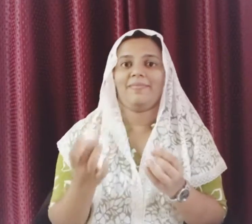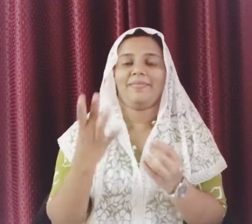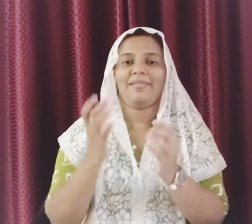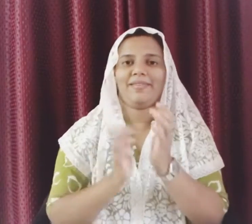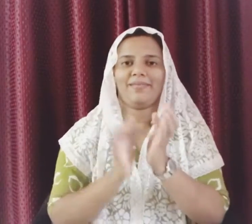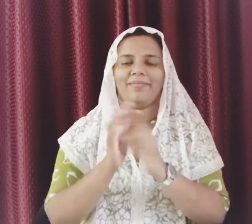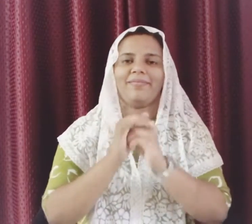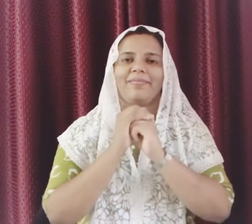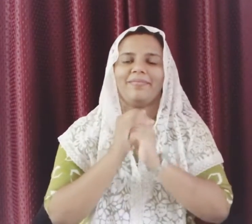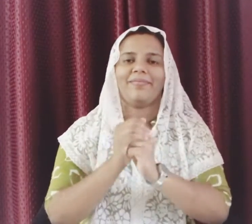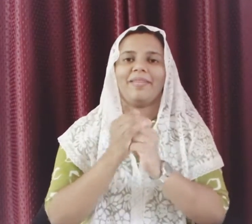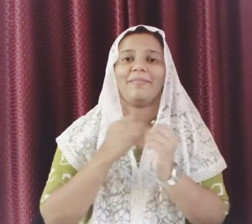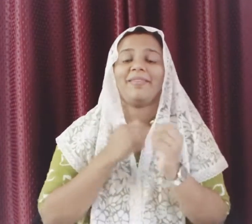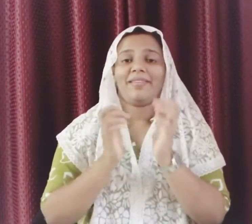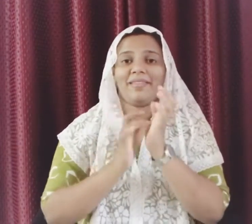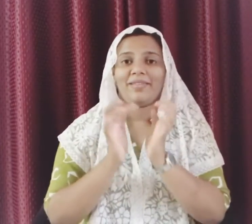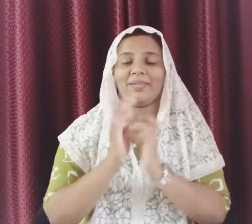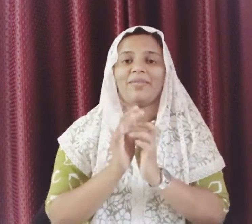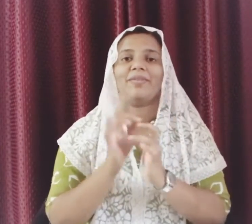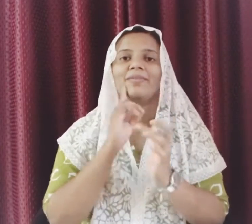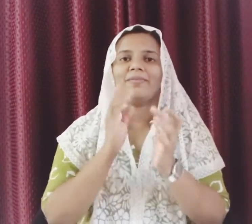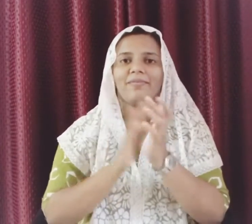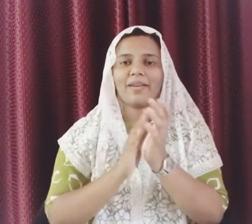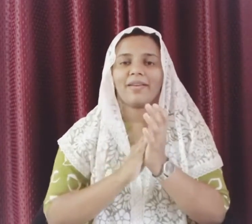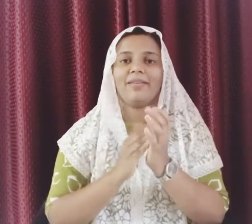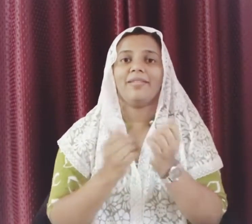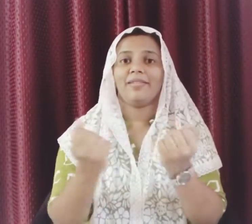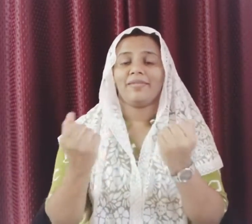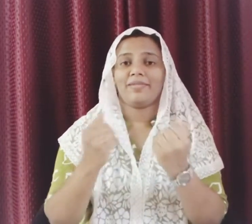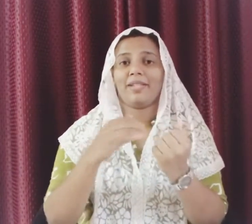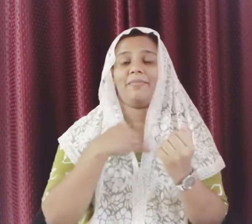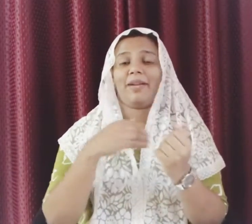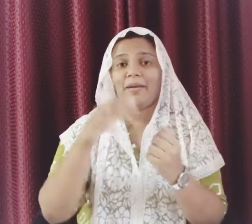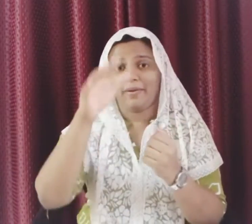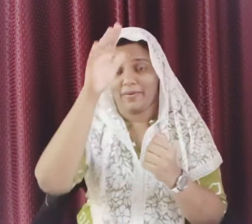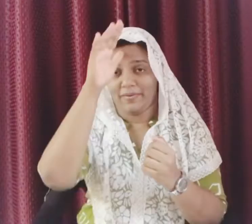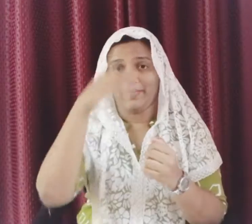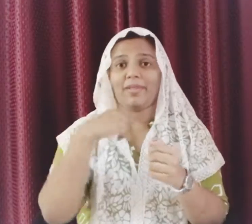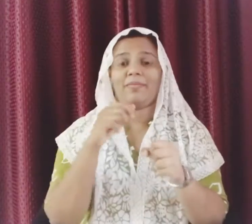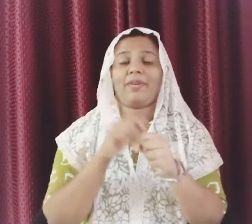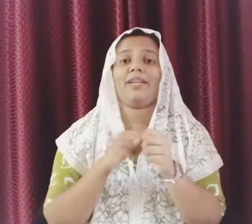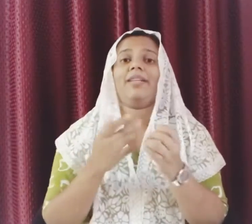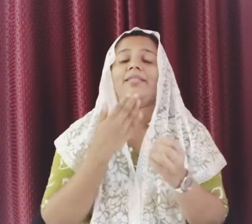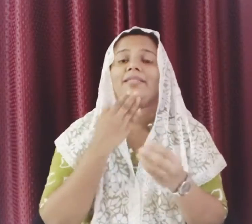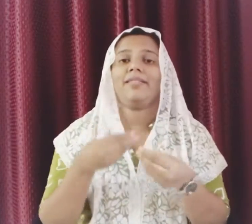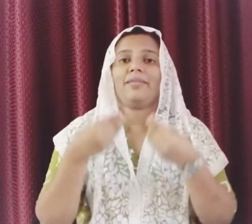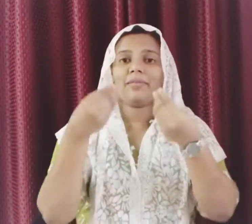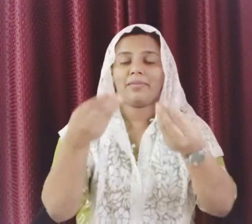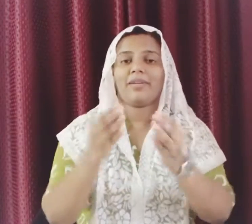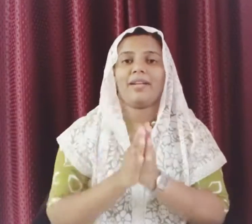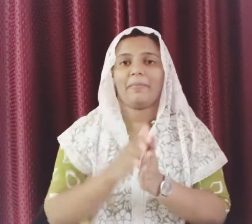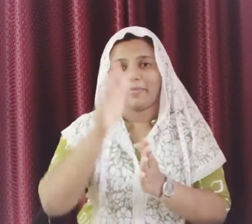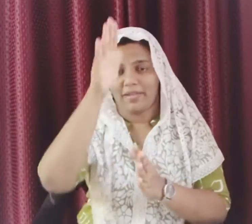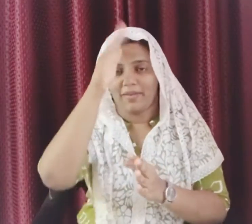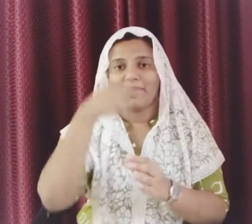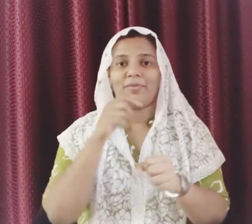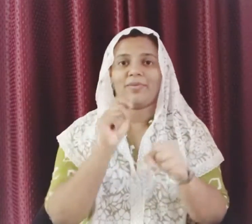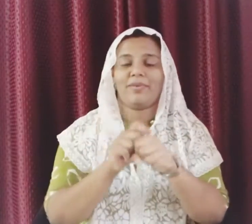നമ്മുടെ കർത്താവിനെ ആരാധിക്കുവാൻ, നമ്മുടെ കർത്താവിനെ സ്തുതിക്കുവാൻ, സർവശക്തനായ നമ്മുടെ കർത്താവിന് നന്ദി പറയുവാൻ, ഓഹമേൻ കർത്താവ് പിതാവ് നമുക്ക് ഒരുക്കി തന്നിരിക്കുന്ന